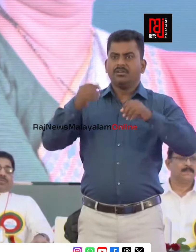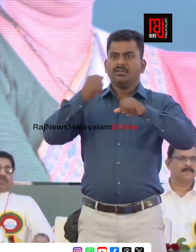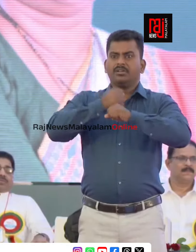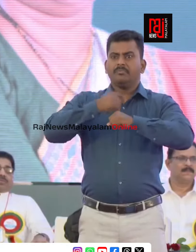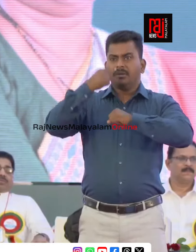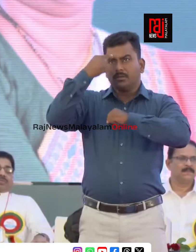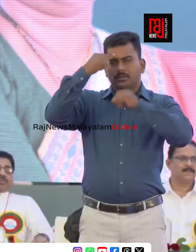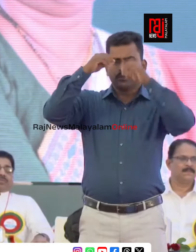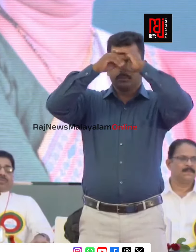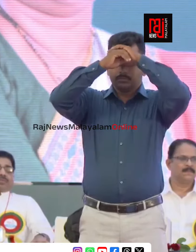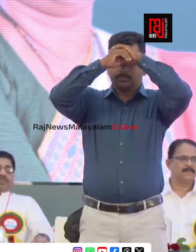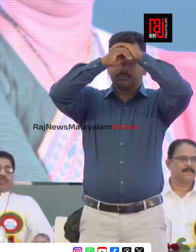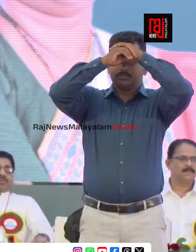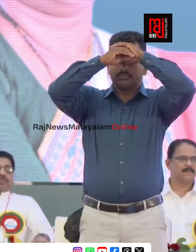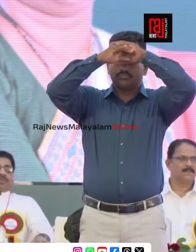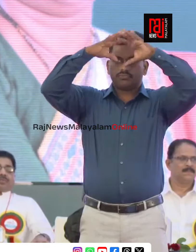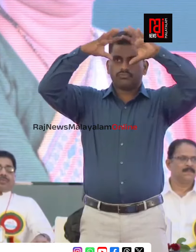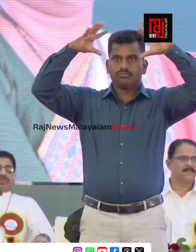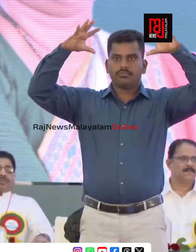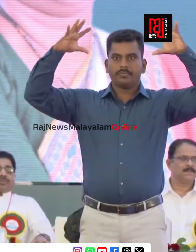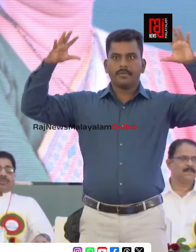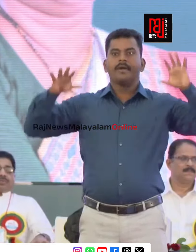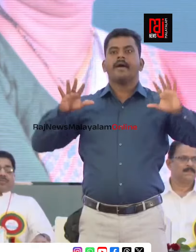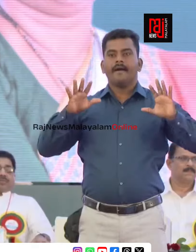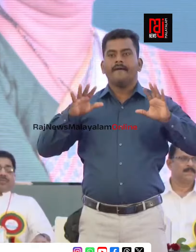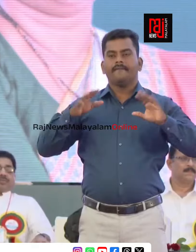വിശാലമാവണം. ആ കാഴ്ചപ്പാടോടെ